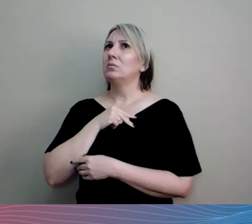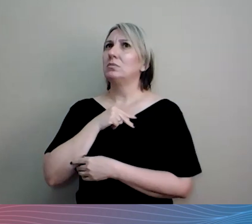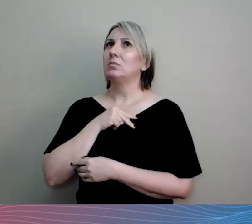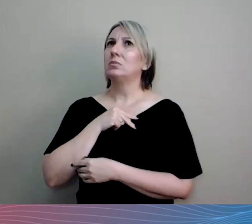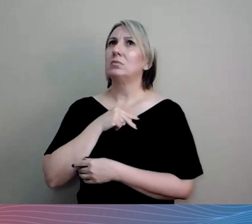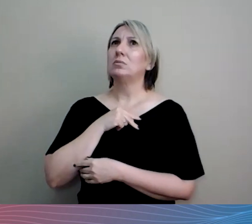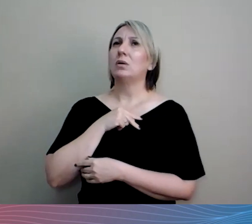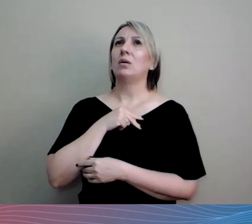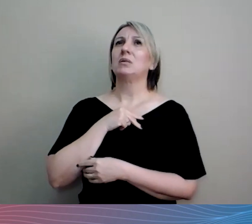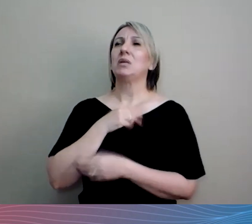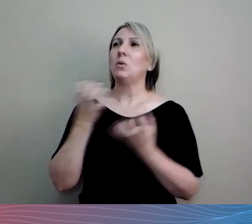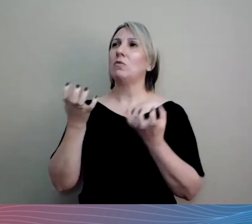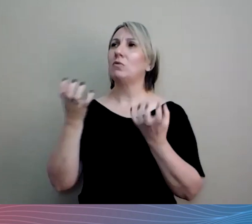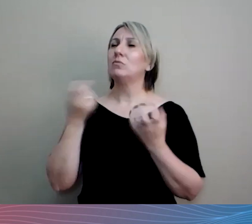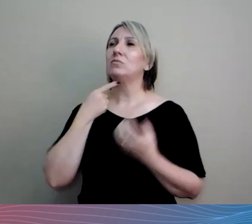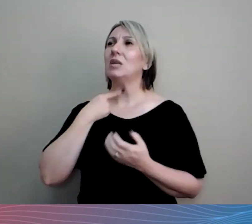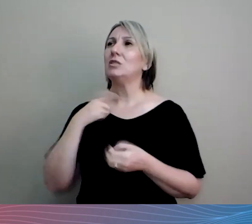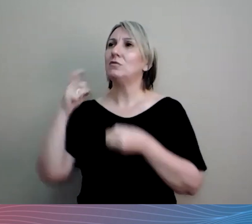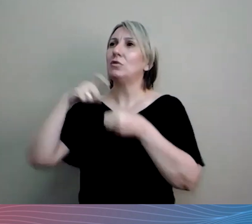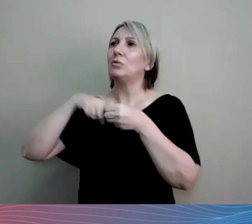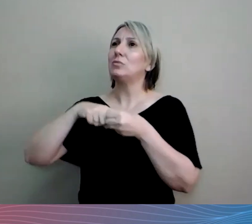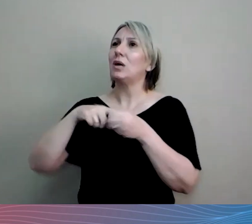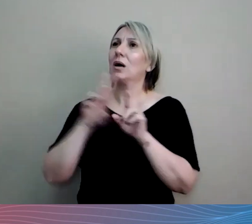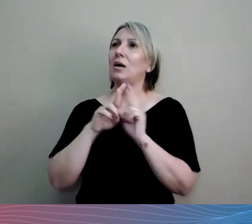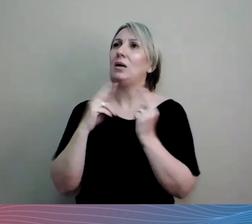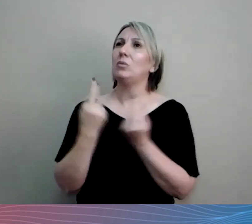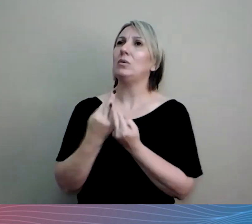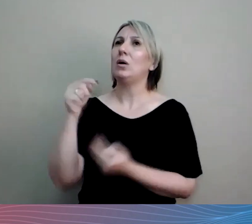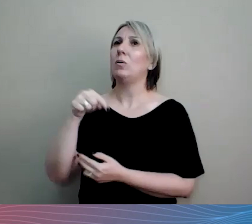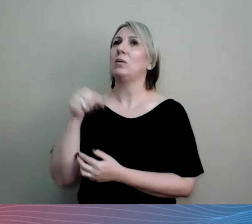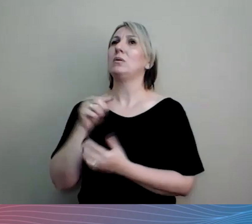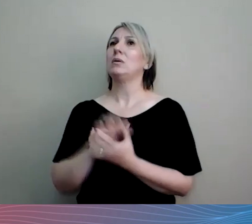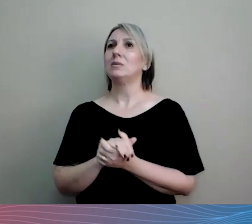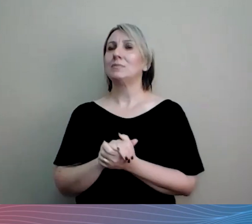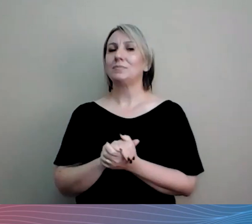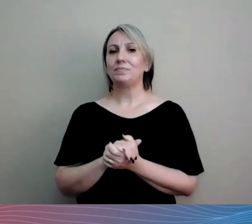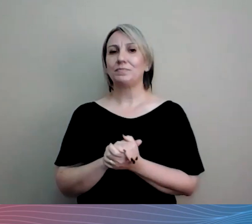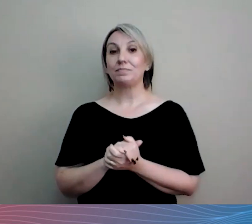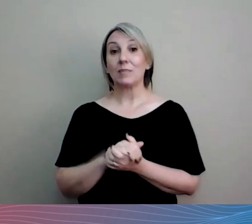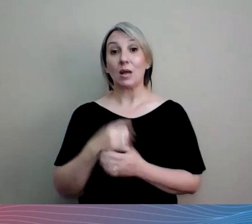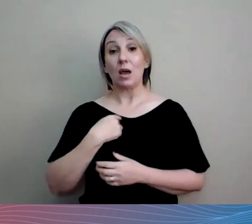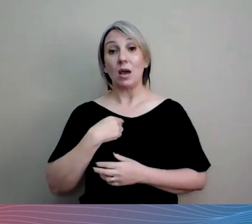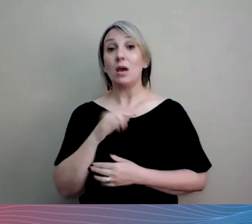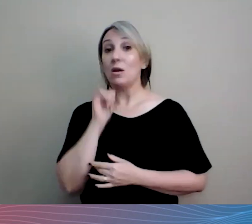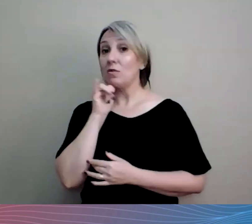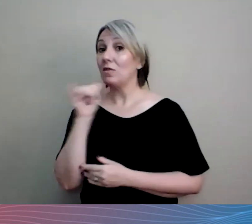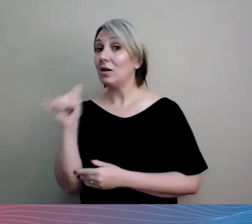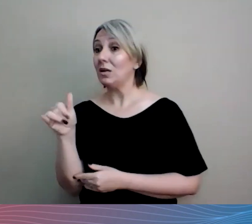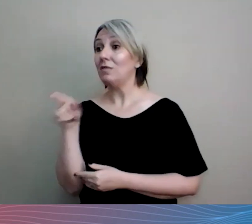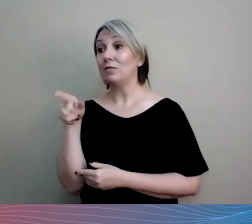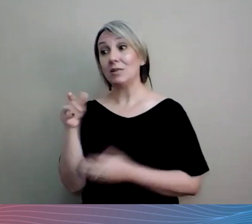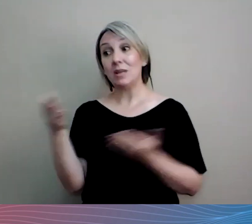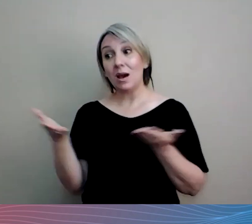voltar. Você agora é um membro para ser edificado junto conosco. Nós vamos edificar-nos